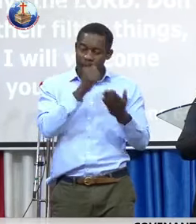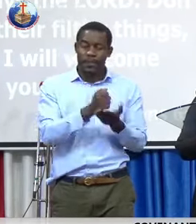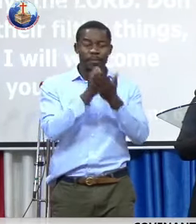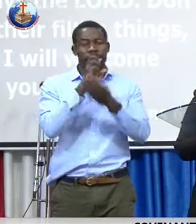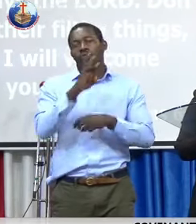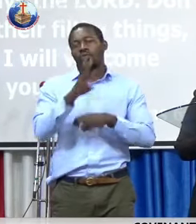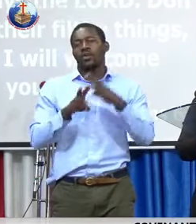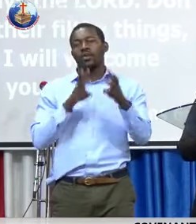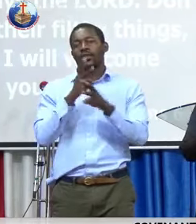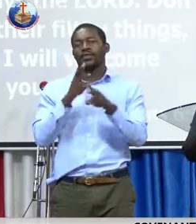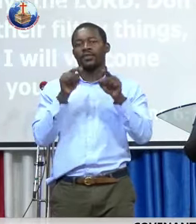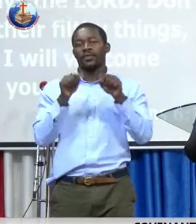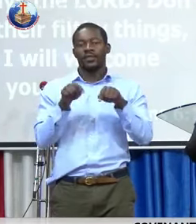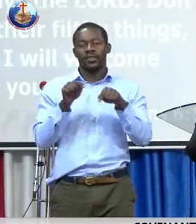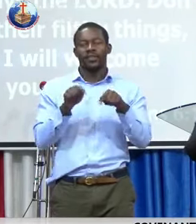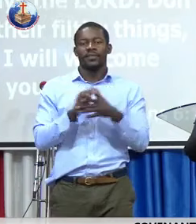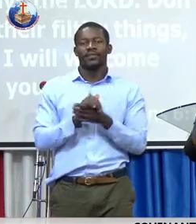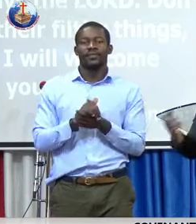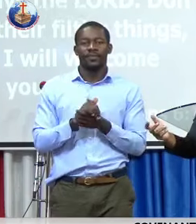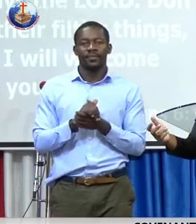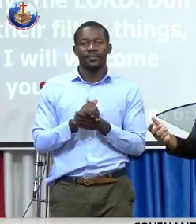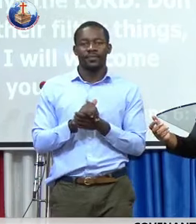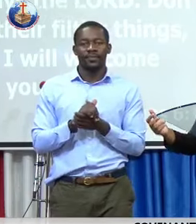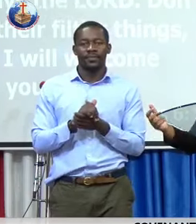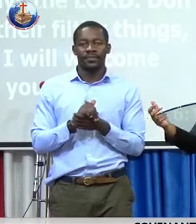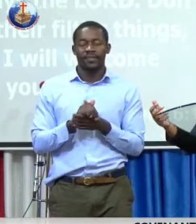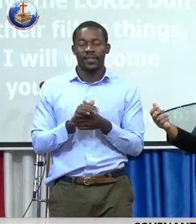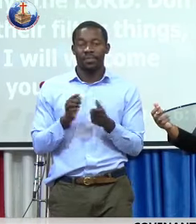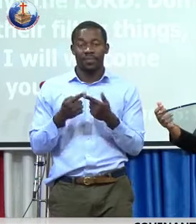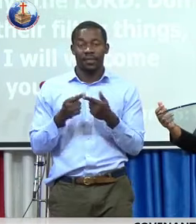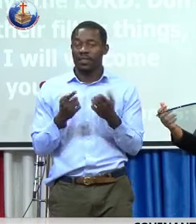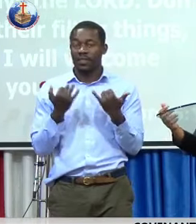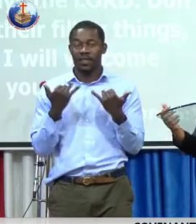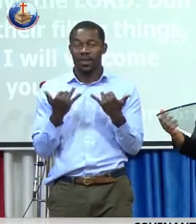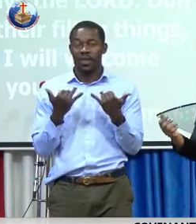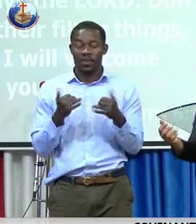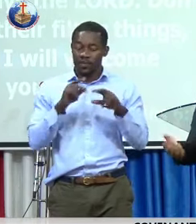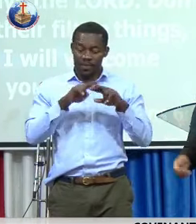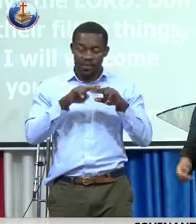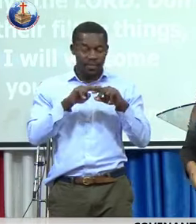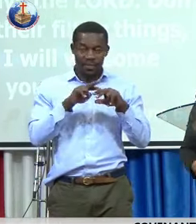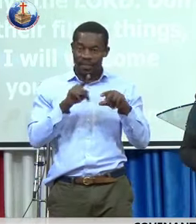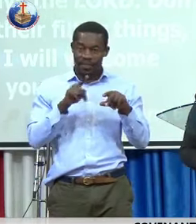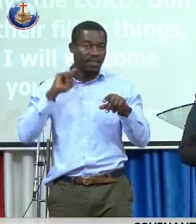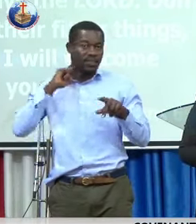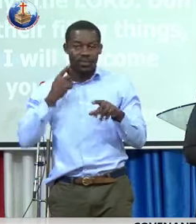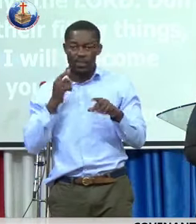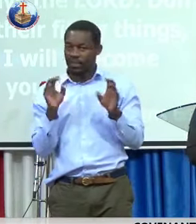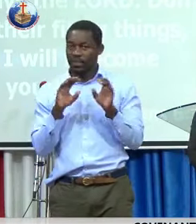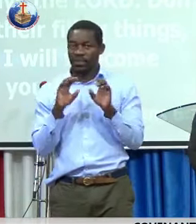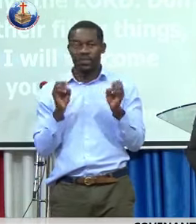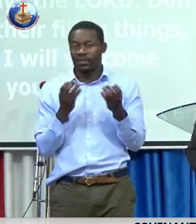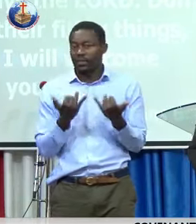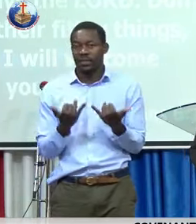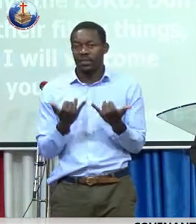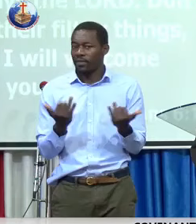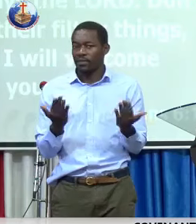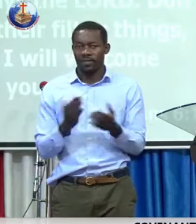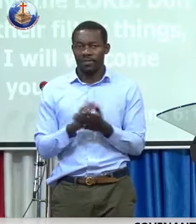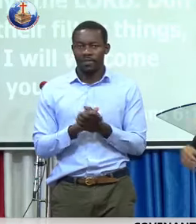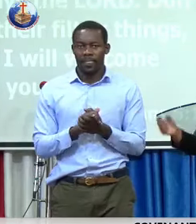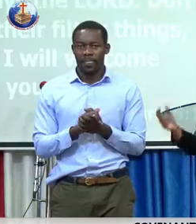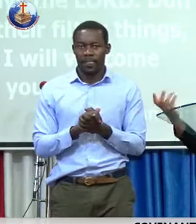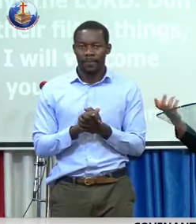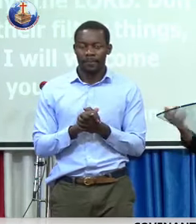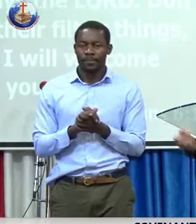kuleta mabadiliko katika ulimwengu wetu leo hii. But unfortunately, salt is currently losing its flavor. Lakini ubaya ni kwamba chumvi inapoteza ladha